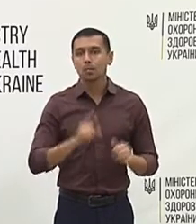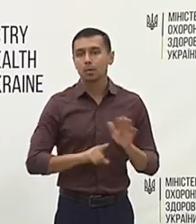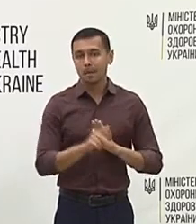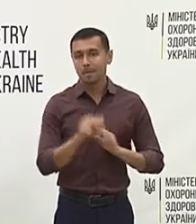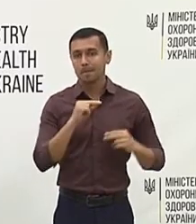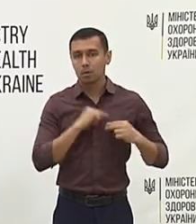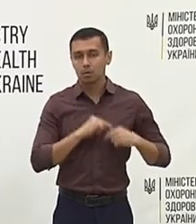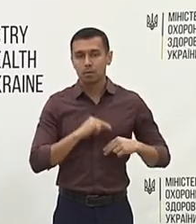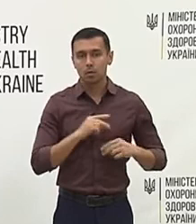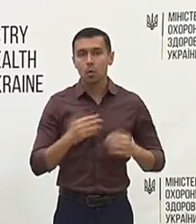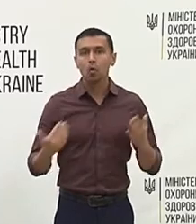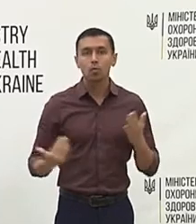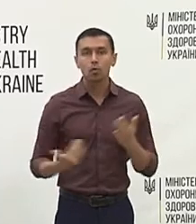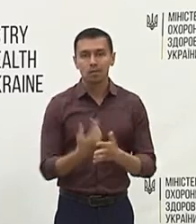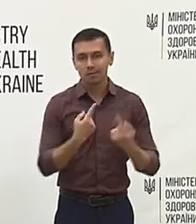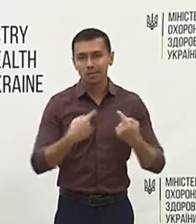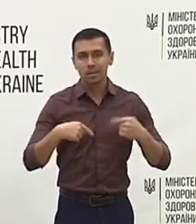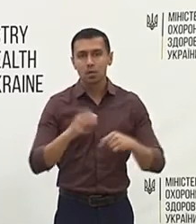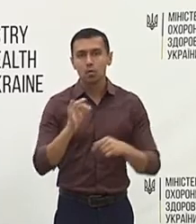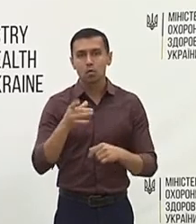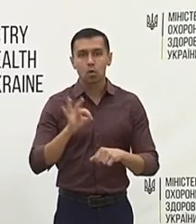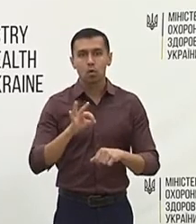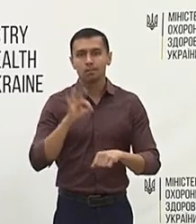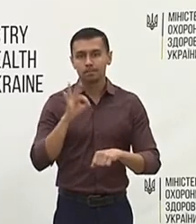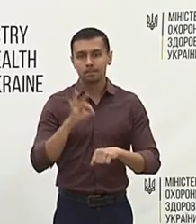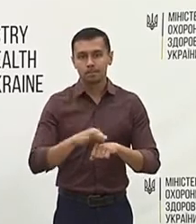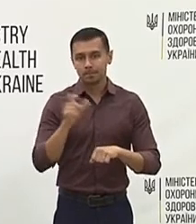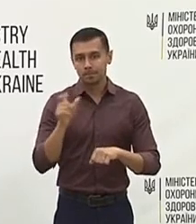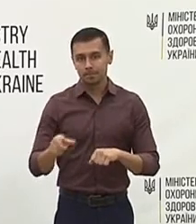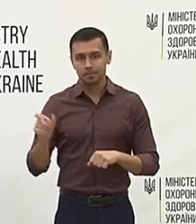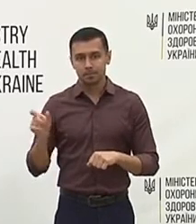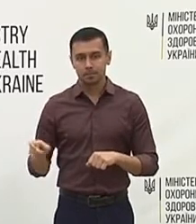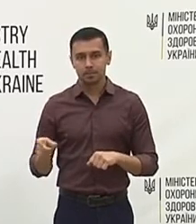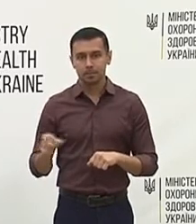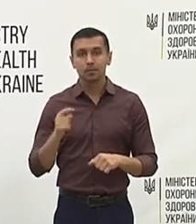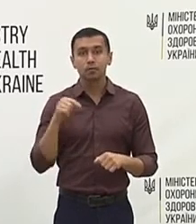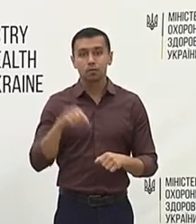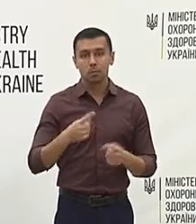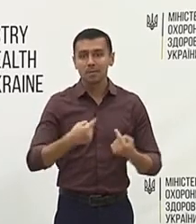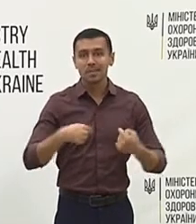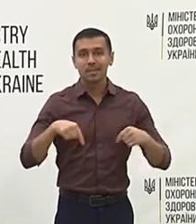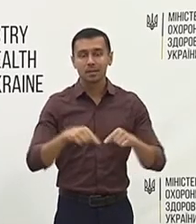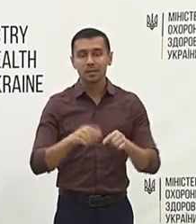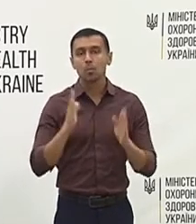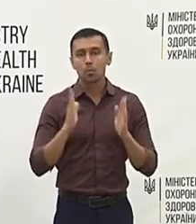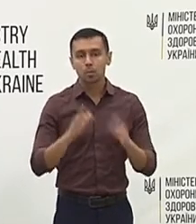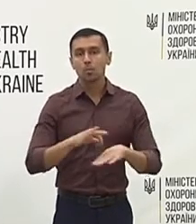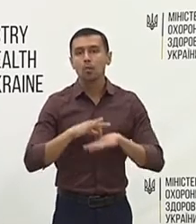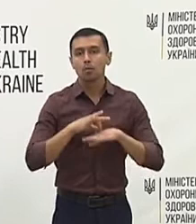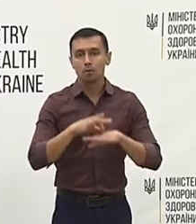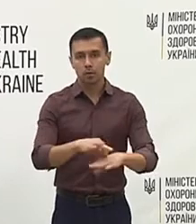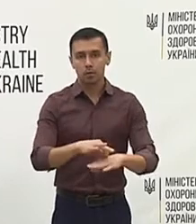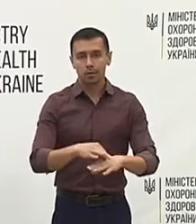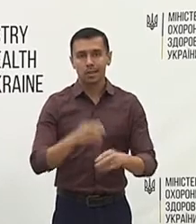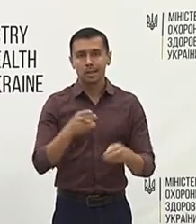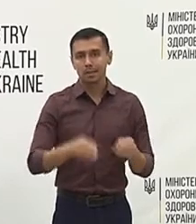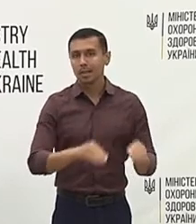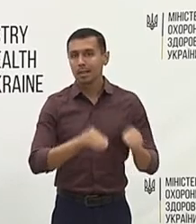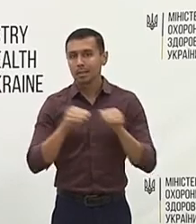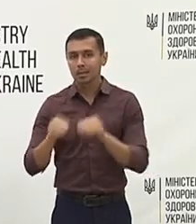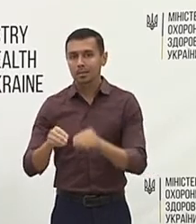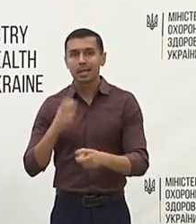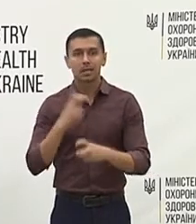запрацює оновлене відділення онкогематології. І в цьому відділенні будуть проводити